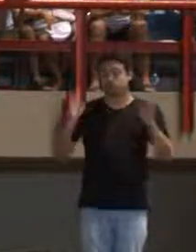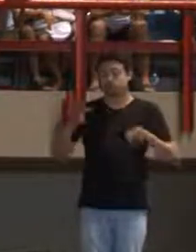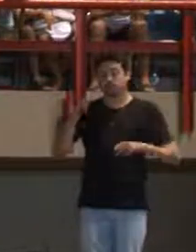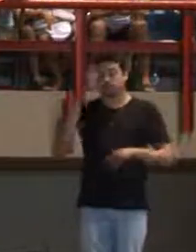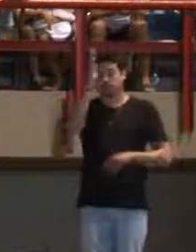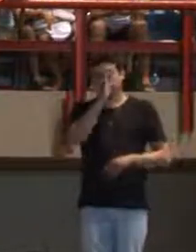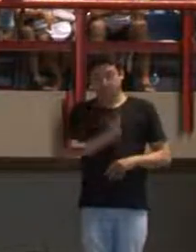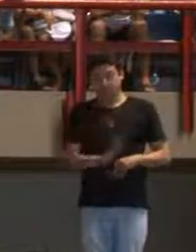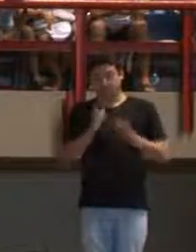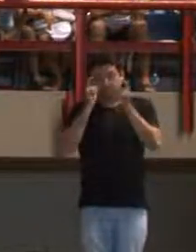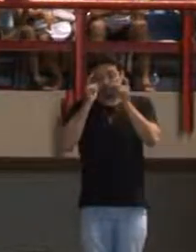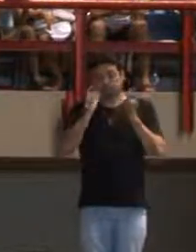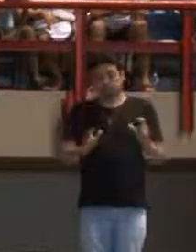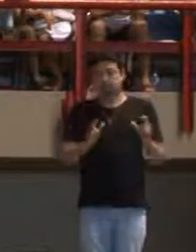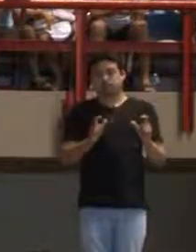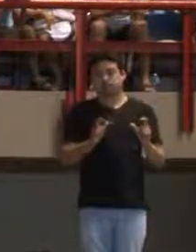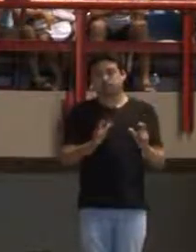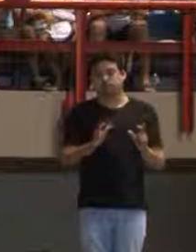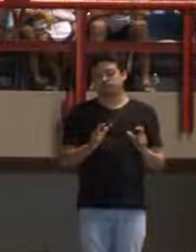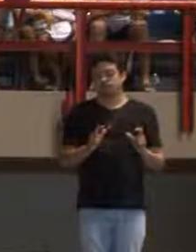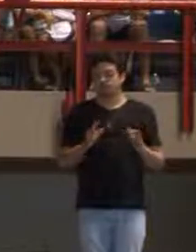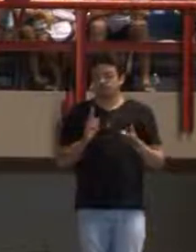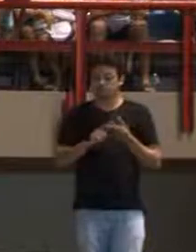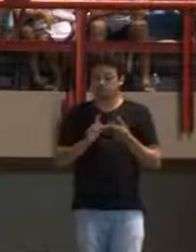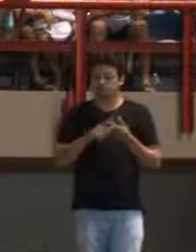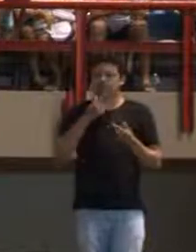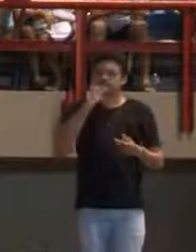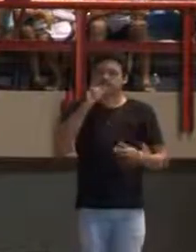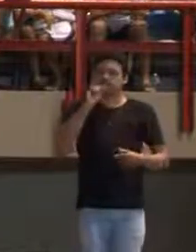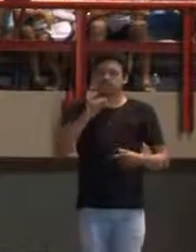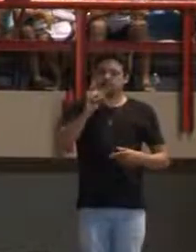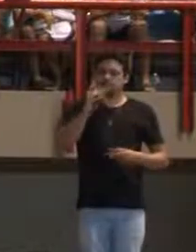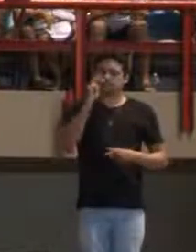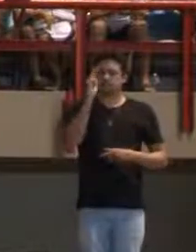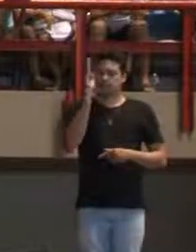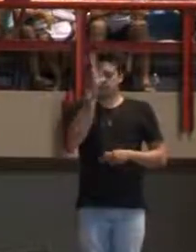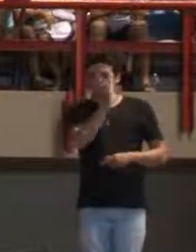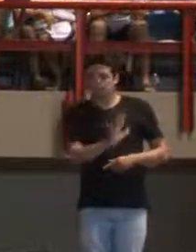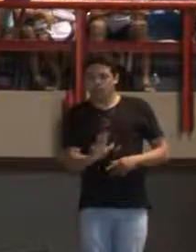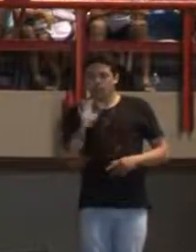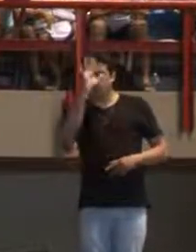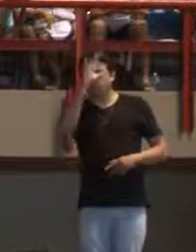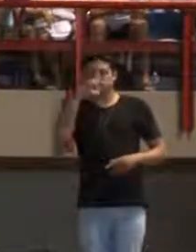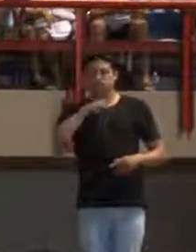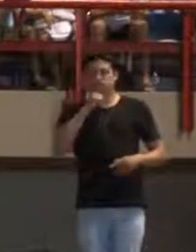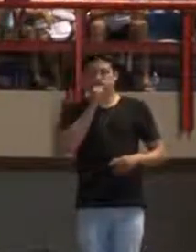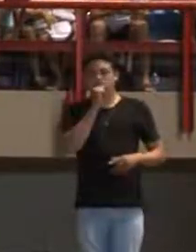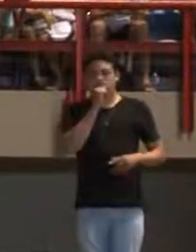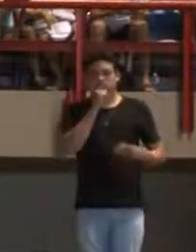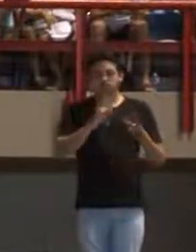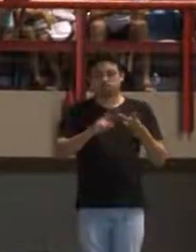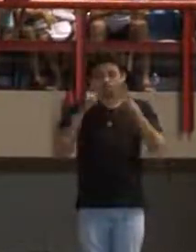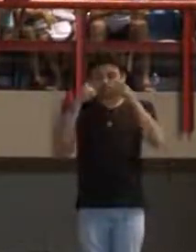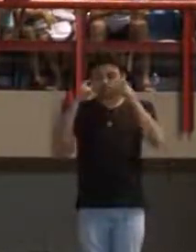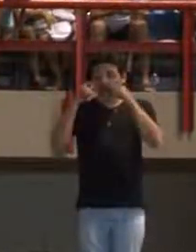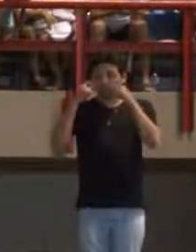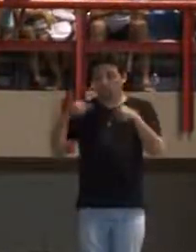vai ficar muito visado internacionalmente. Quem são os países que têm as maiores reservas de água no mundo?